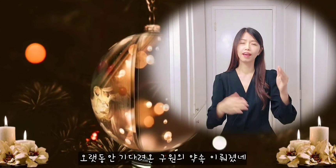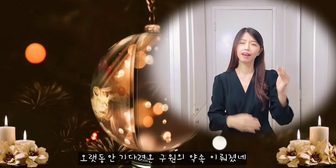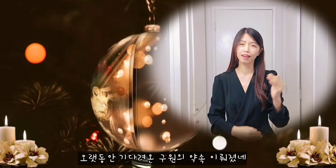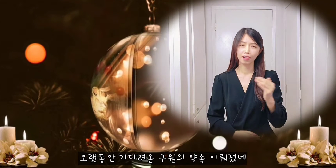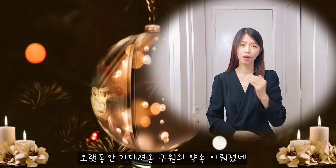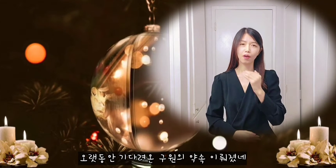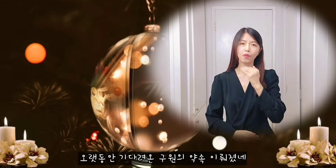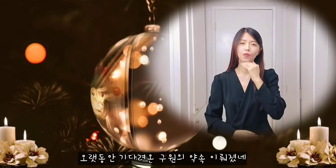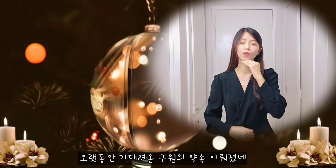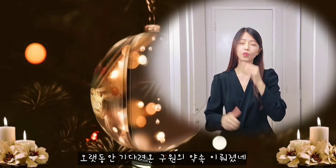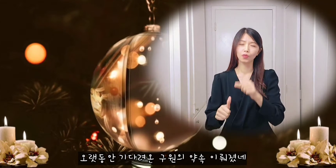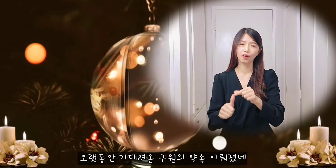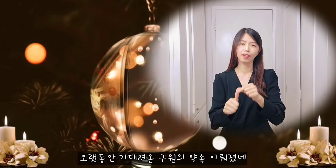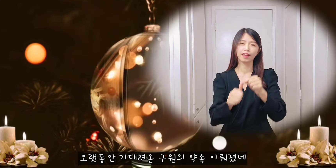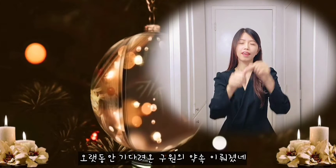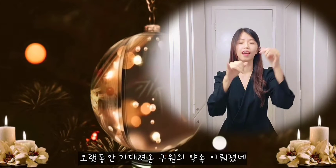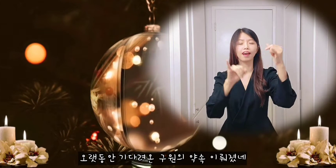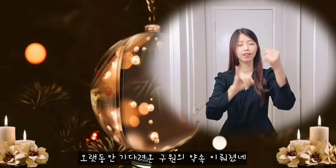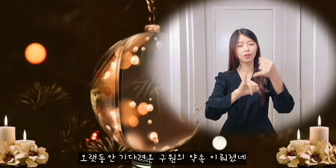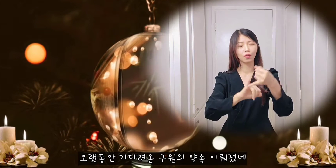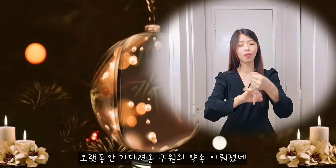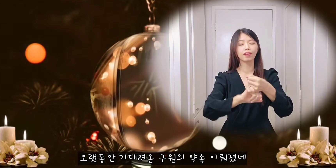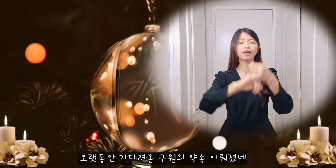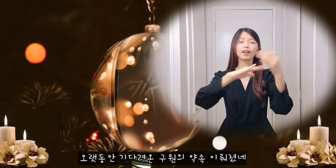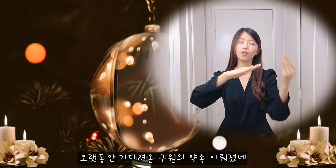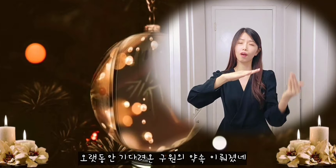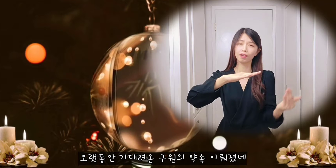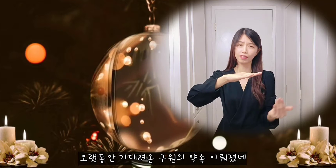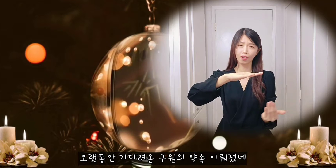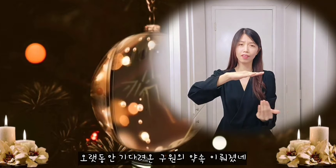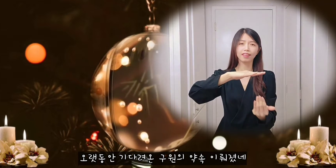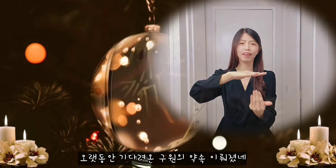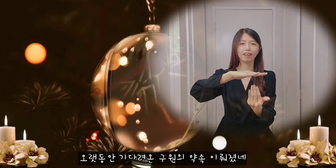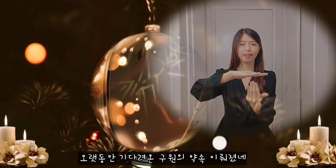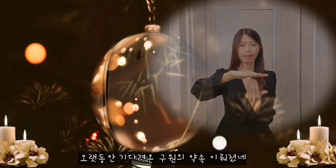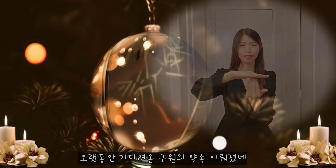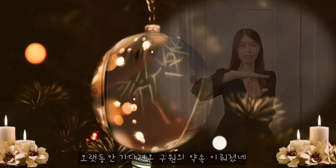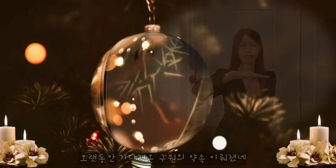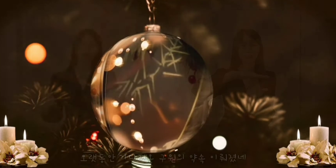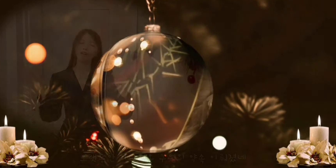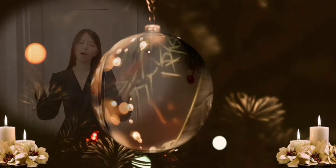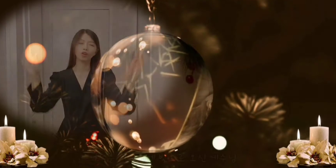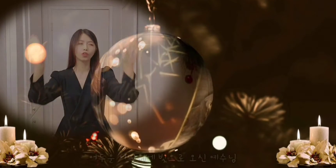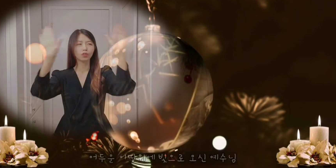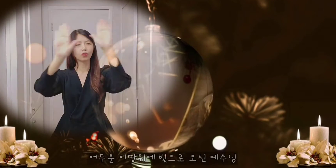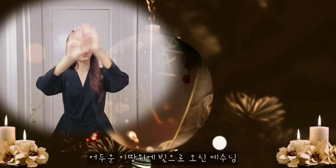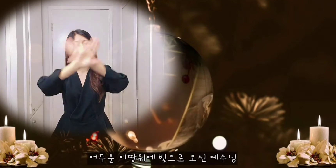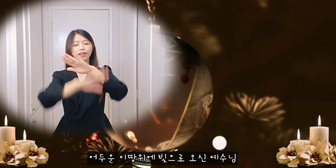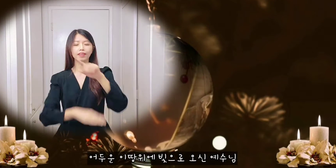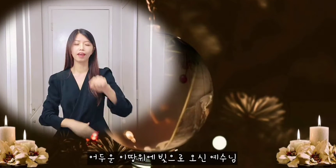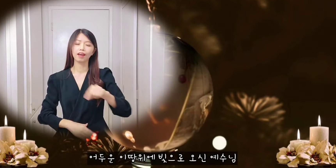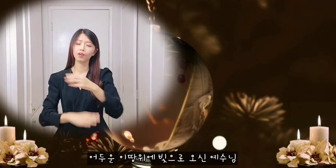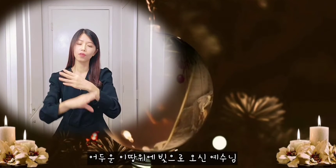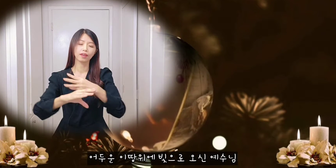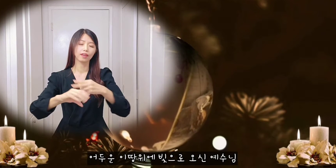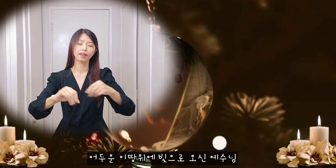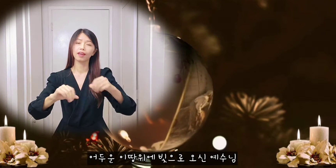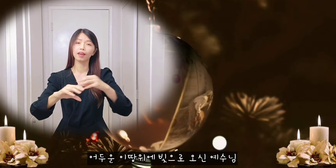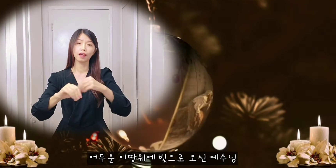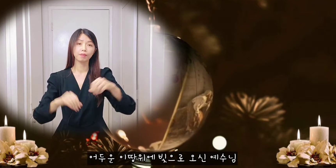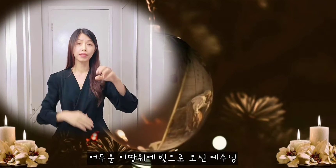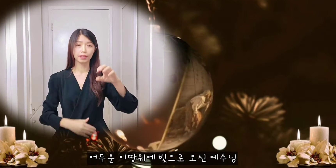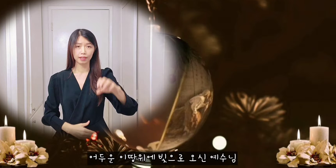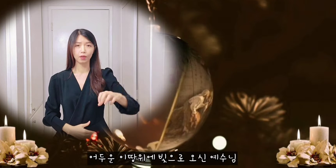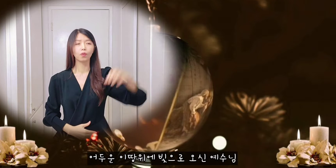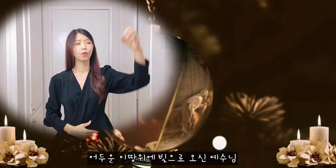오랫동안 기다려온 구원의 약속 이루어졌네. 어두운 이 땅